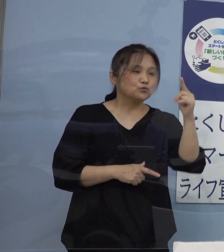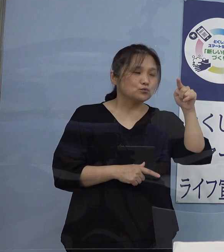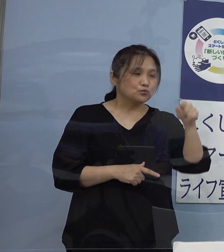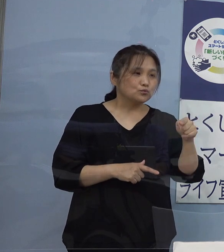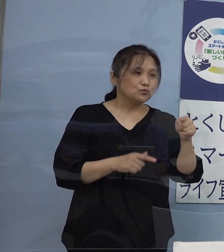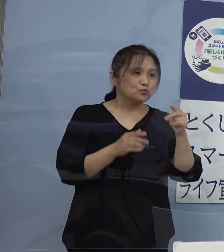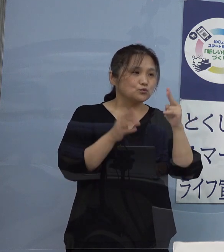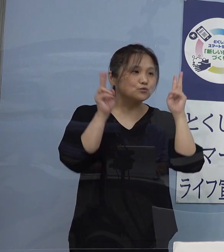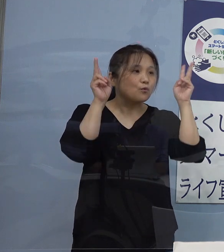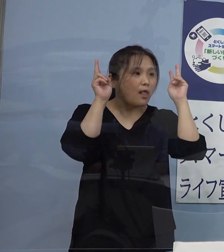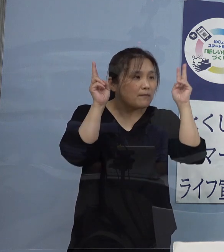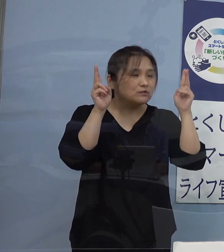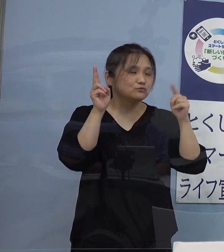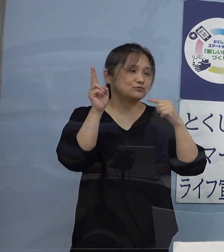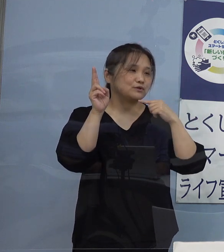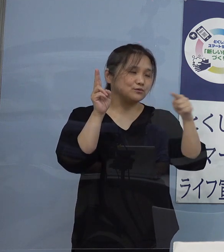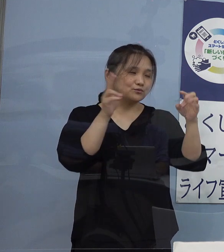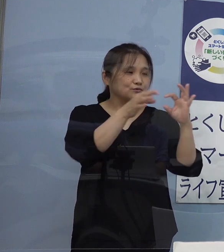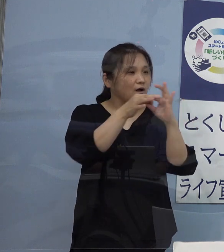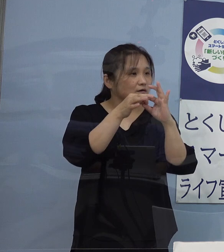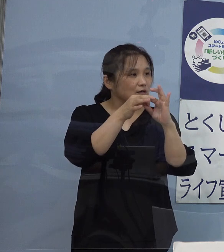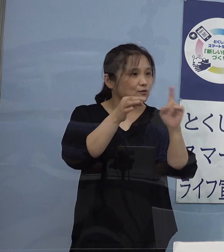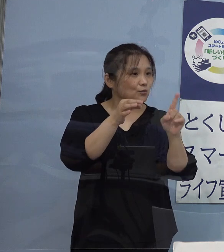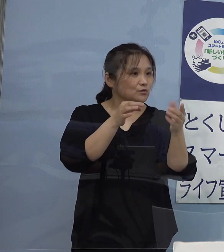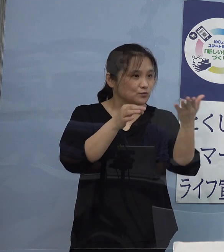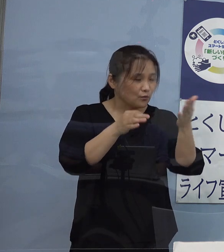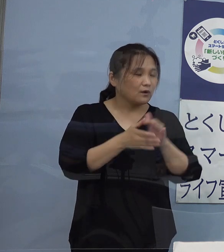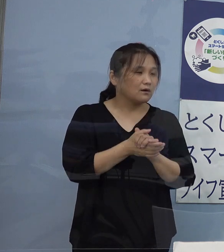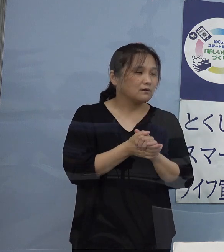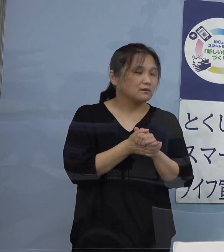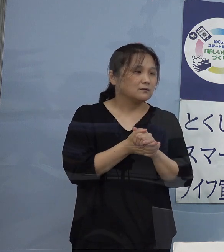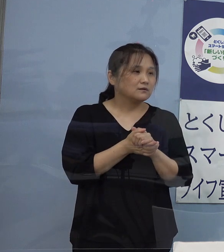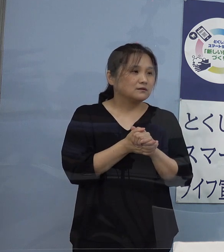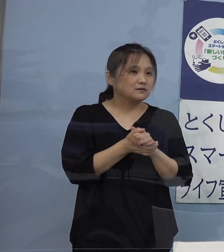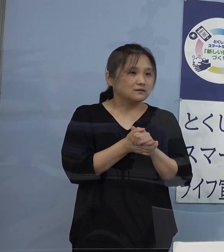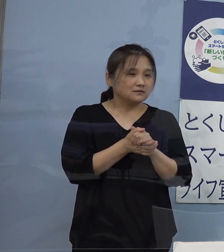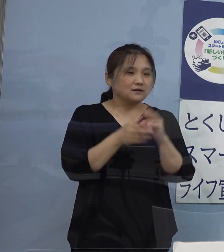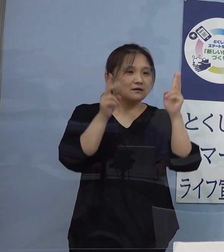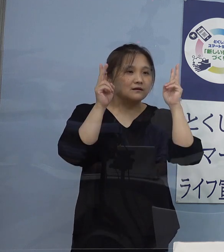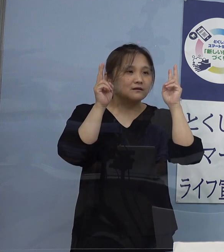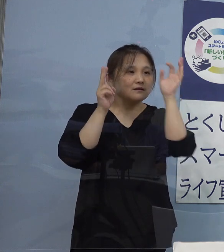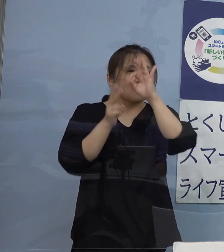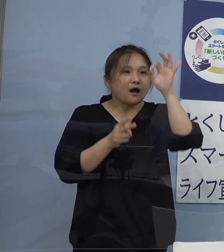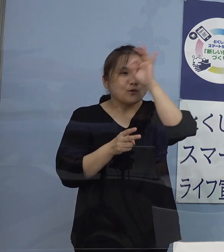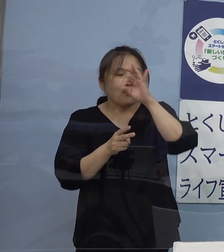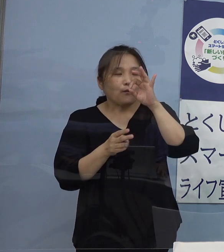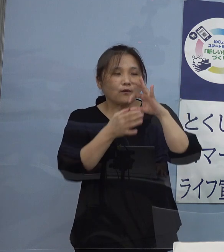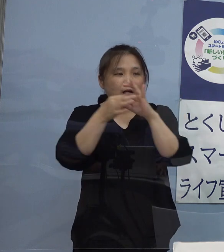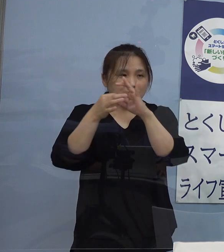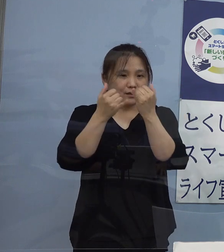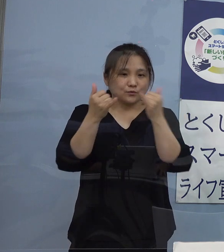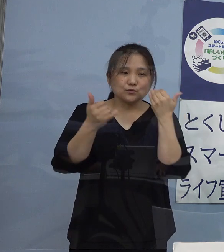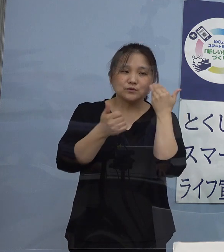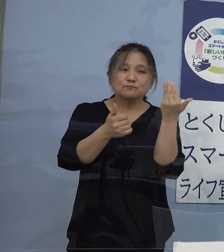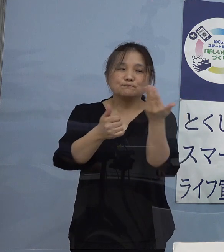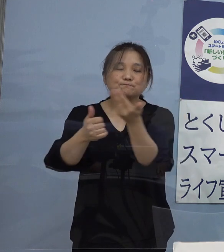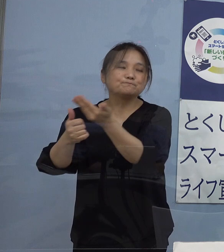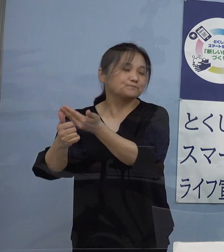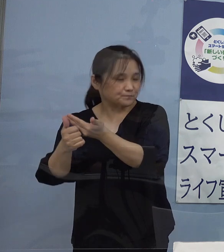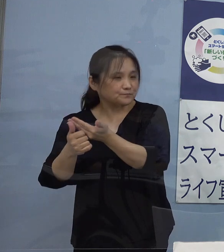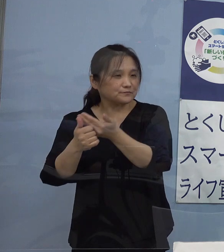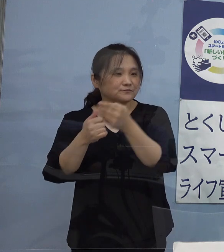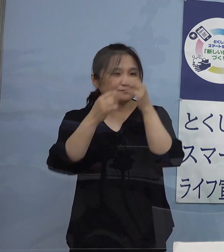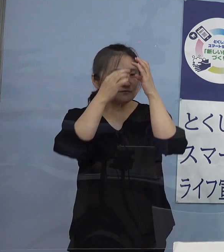今回、観光関係の皆さん方にもいろいろお話をお聞きをしているんですが、やはり多くのところ、も